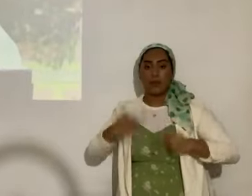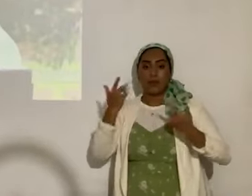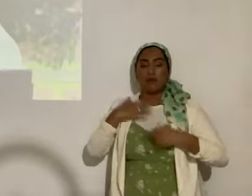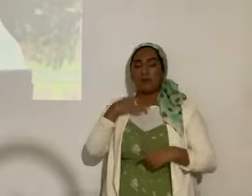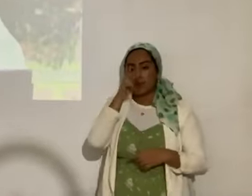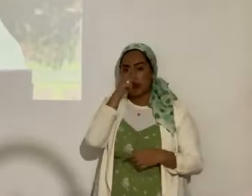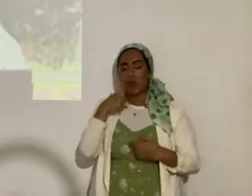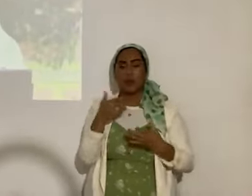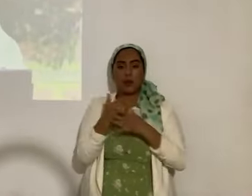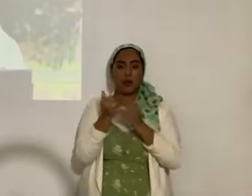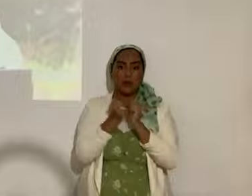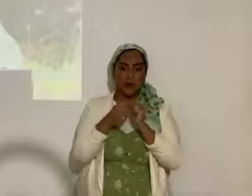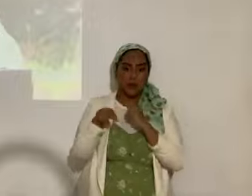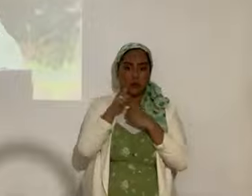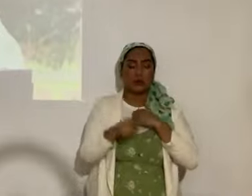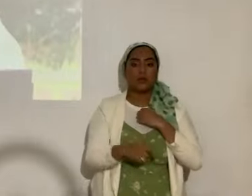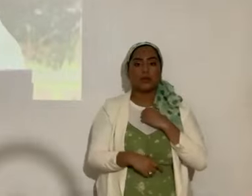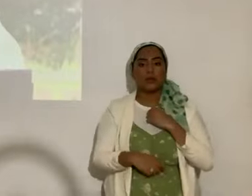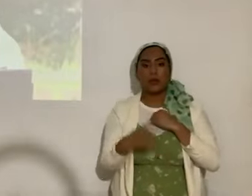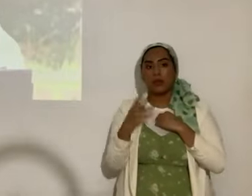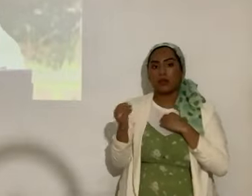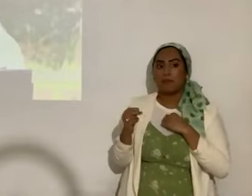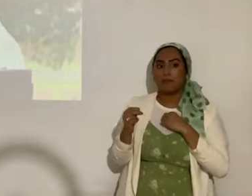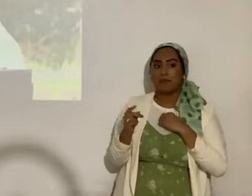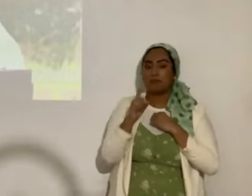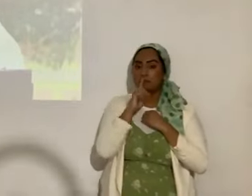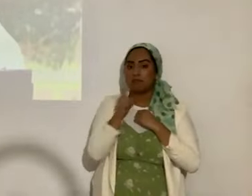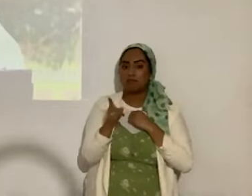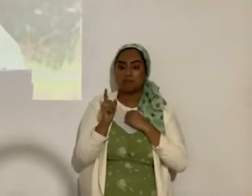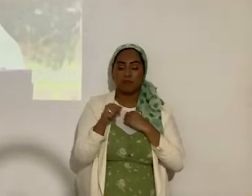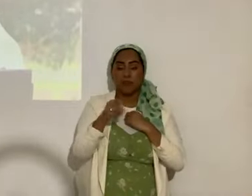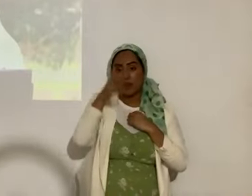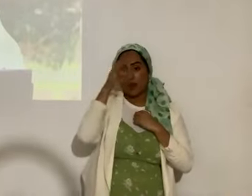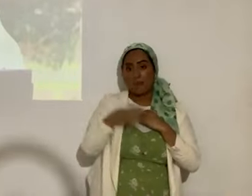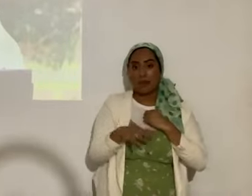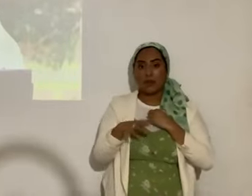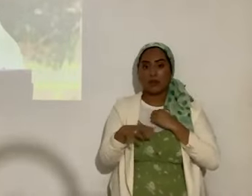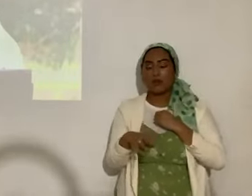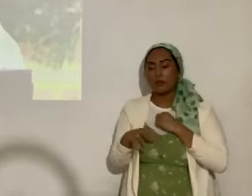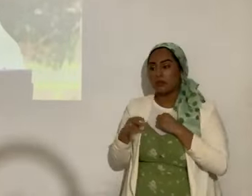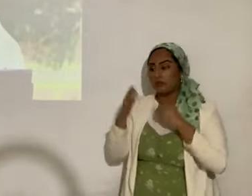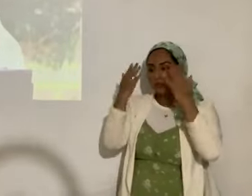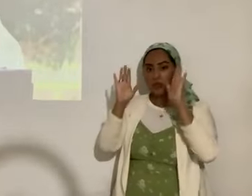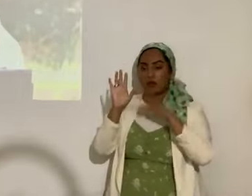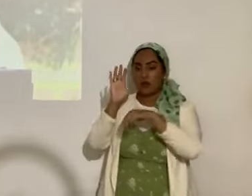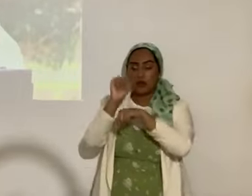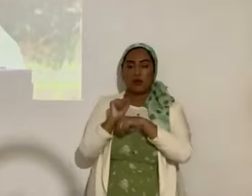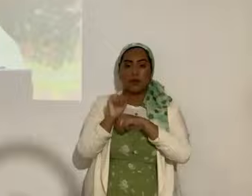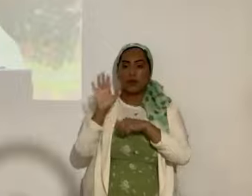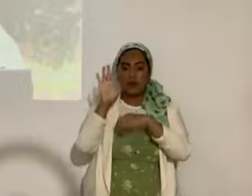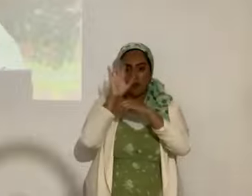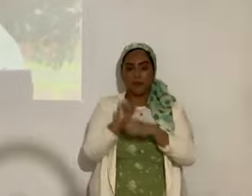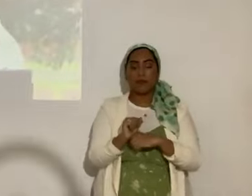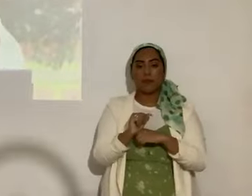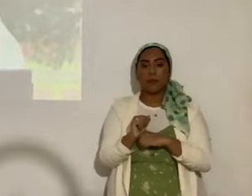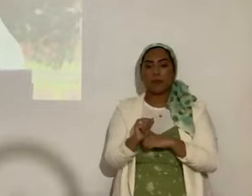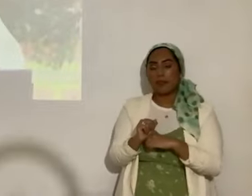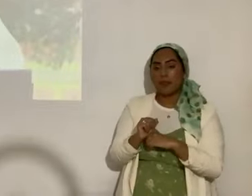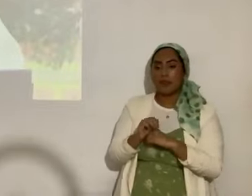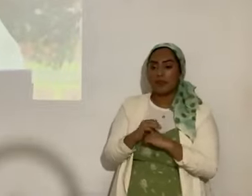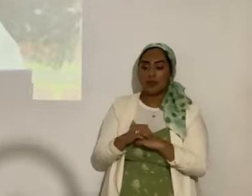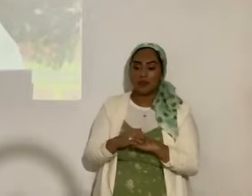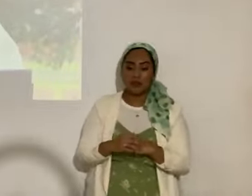niño y se los quise compartir y Bueno realmente Pues el hombre no toma su naturaleza su naturaleza la naturaleza